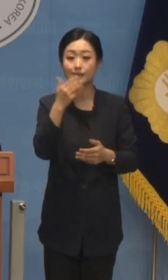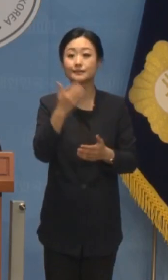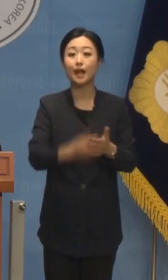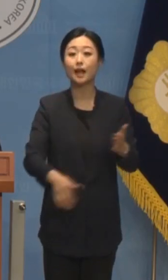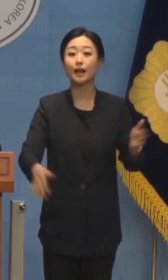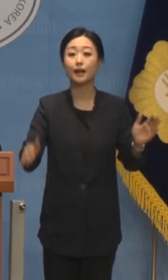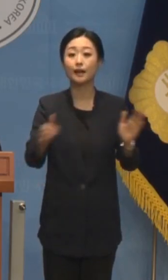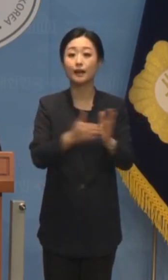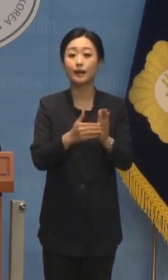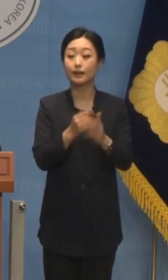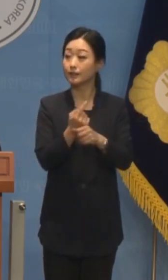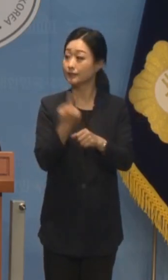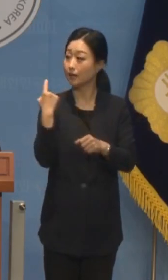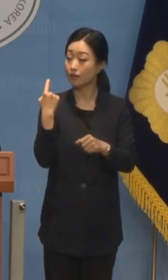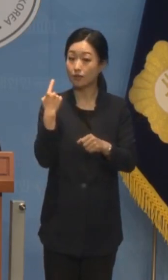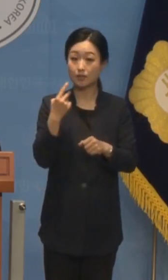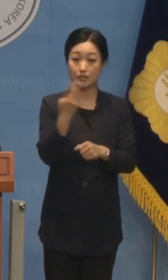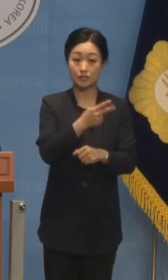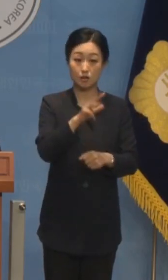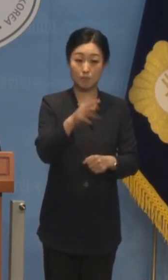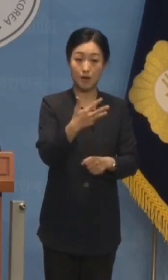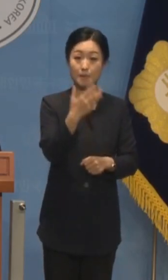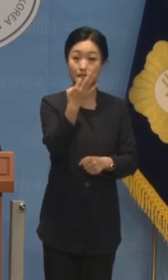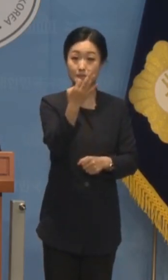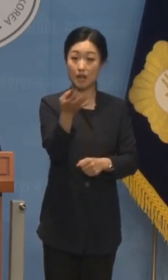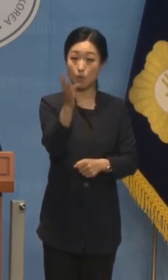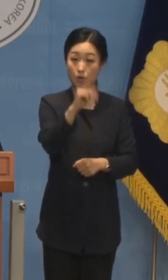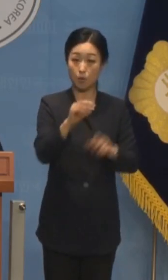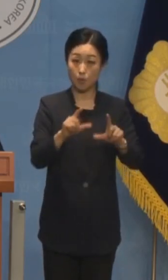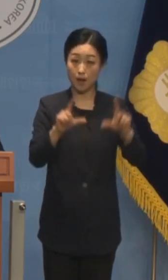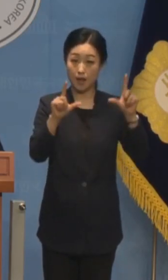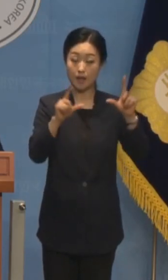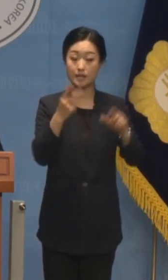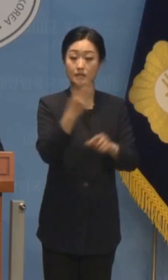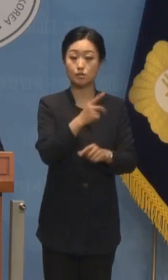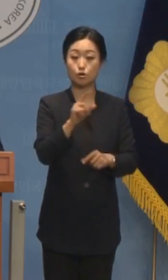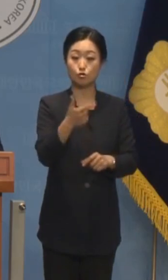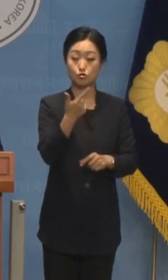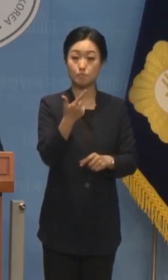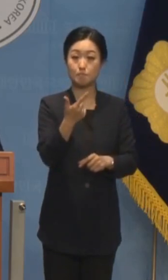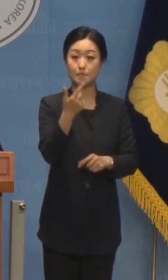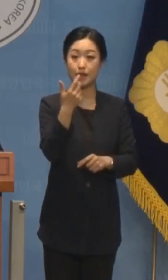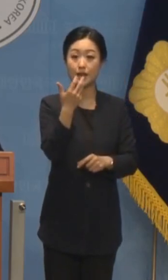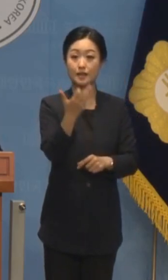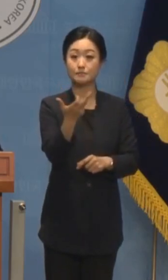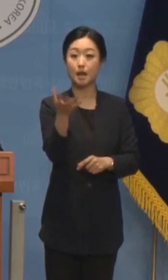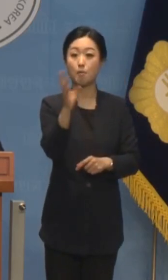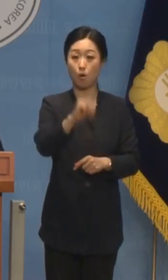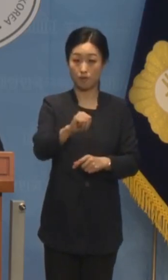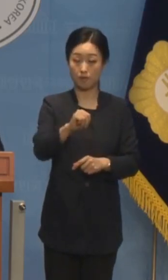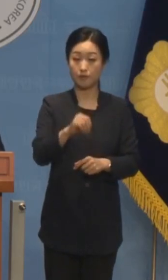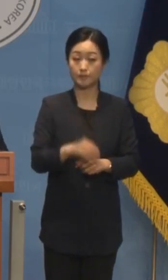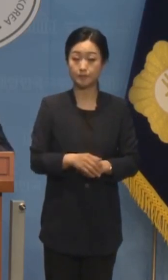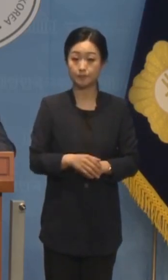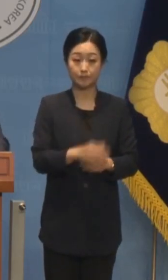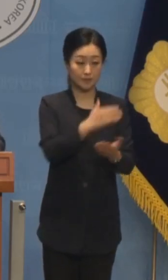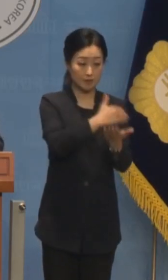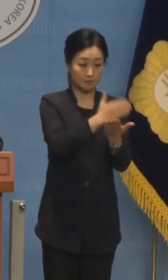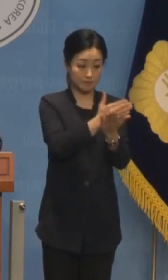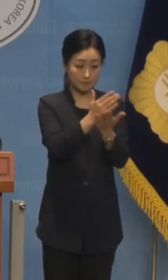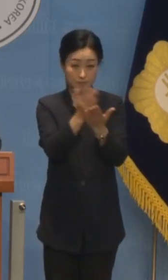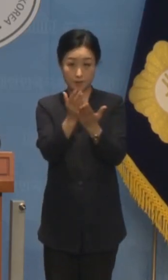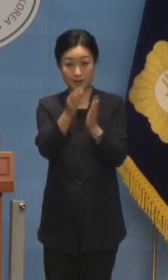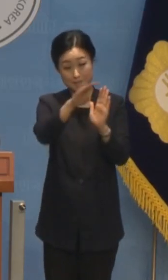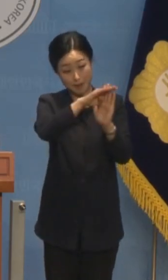삭감되었다 214억 원에서 올해 273억 원입니다 항목별로